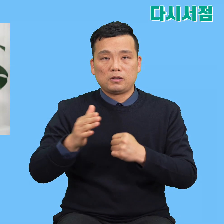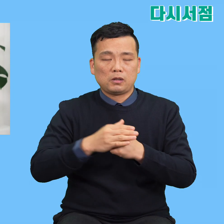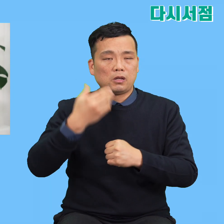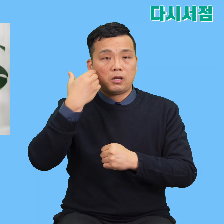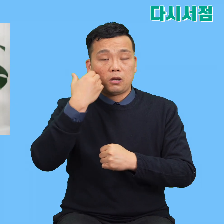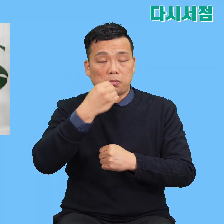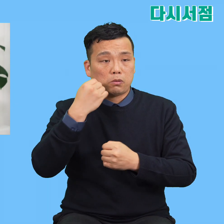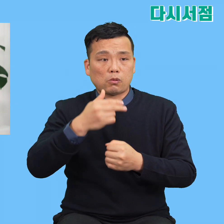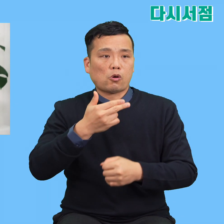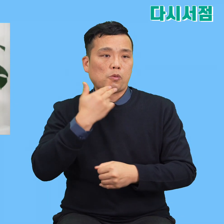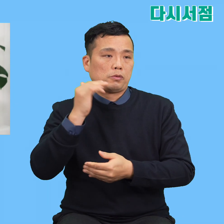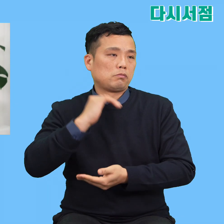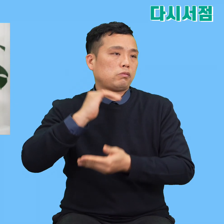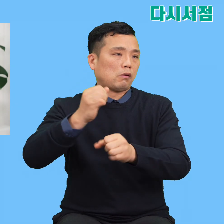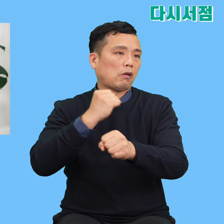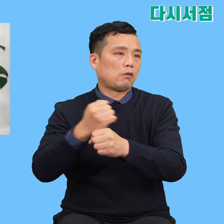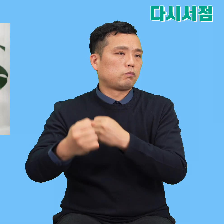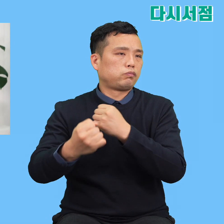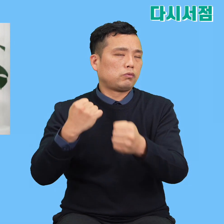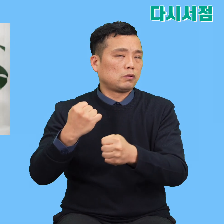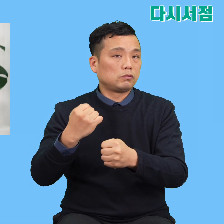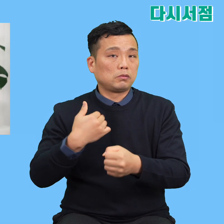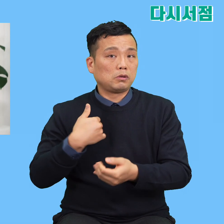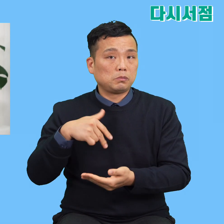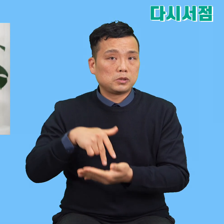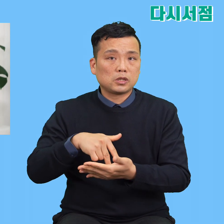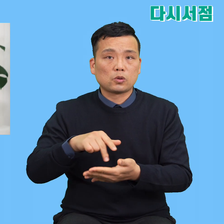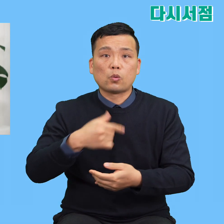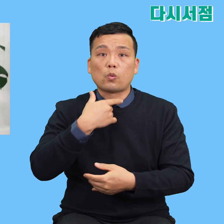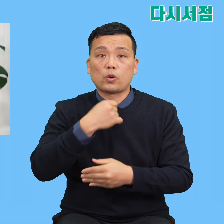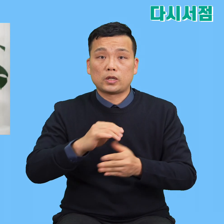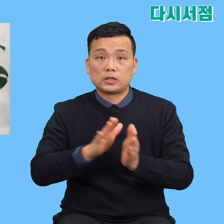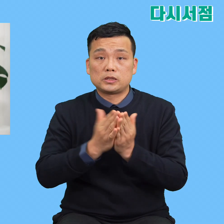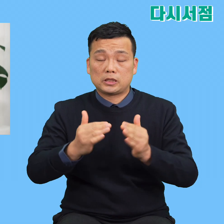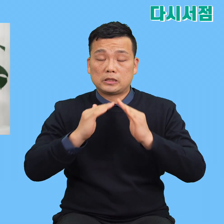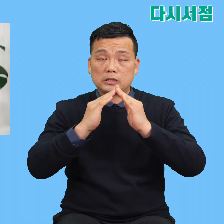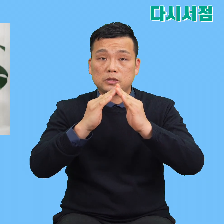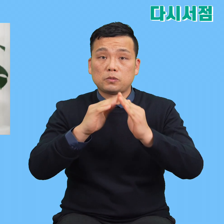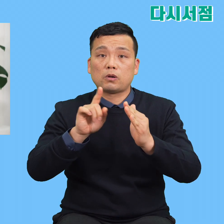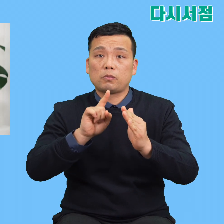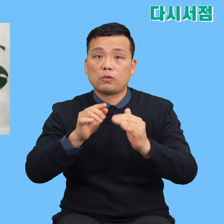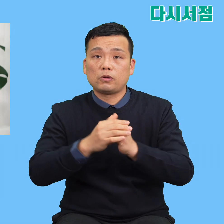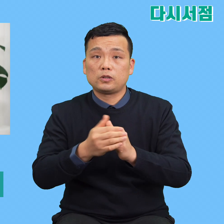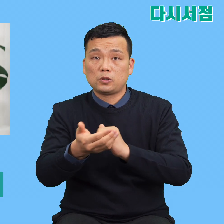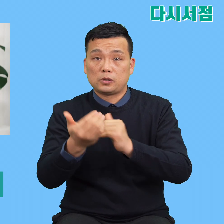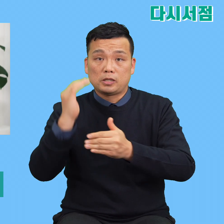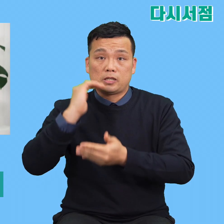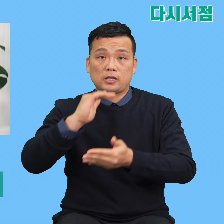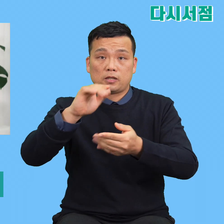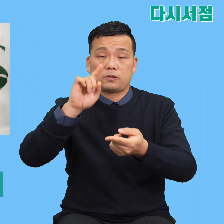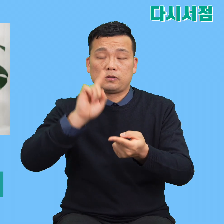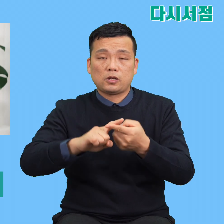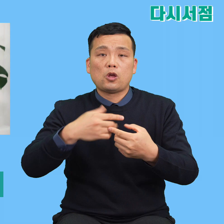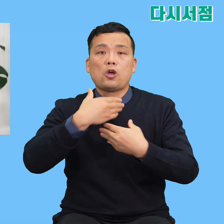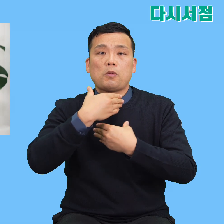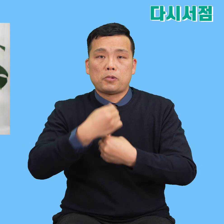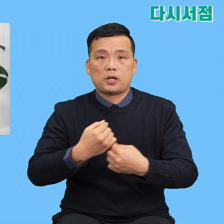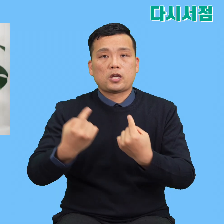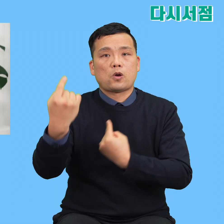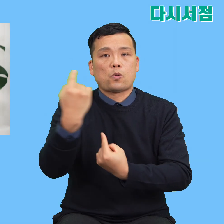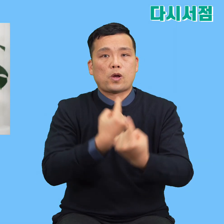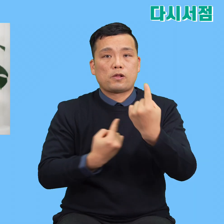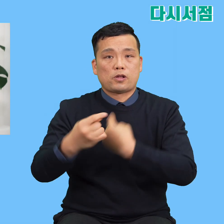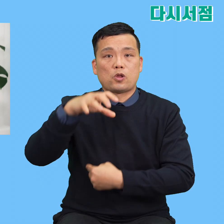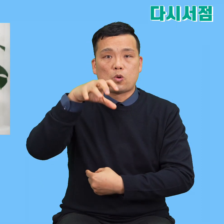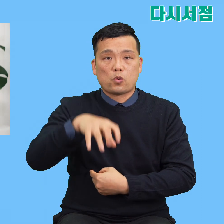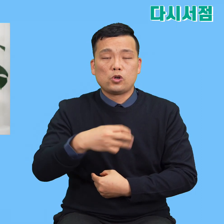하는데 굳이 제가 원하는 책방은 그거예요. 아까 말씀드렸듯이 그냥 편하게 들어올 수 있는 곳. 홍대를